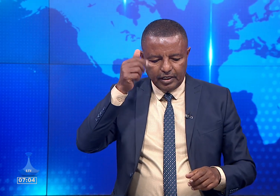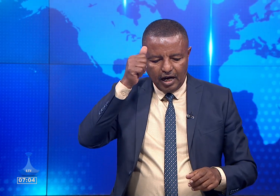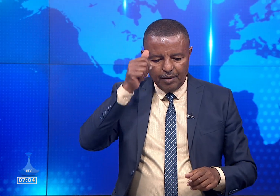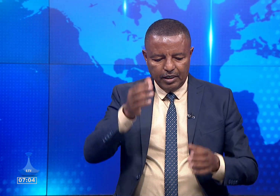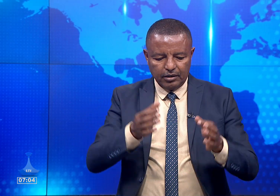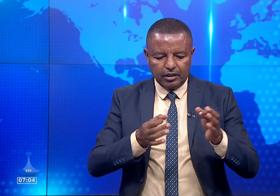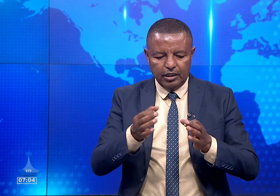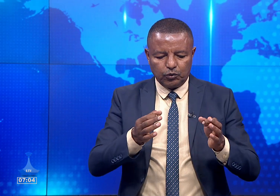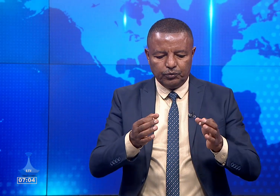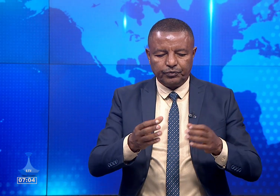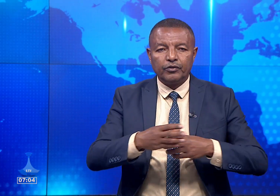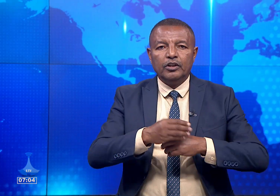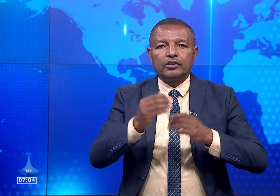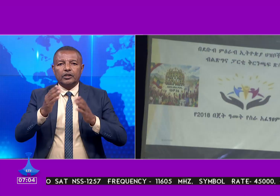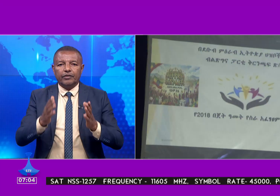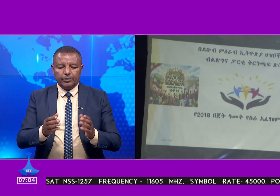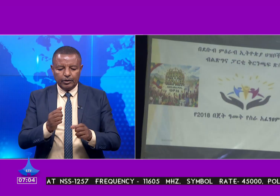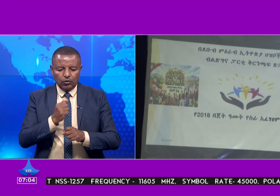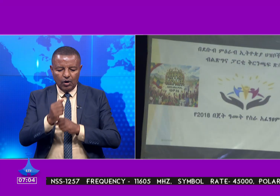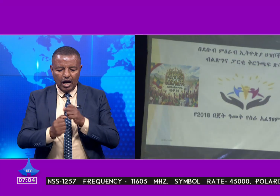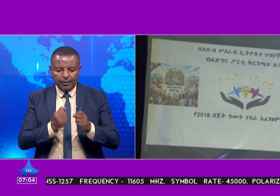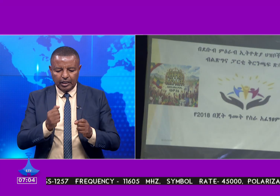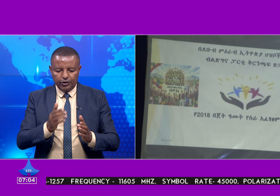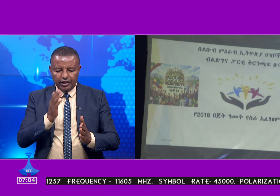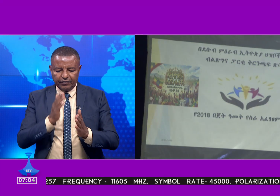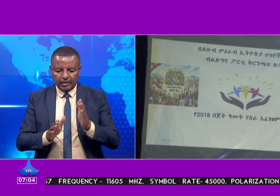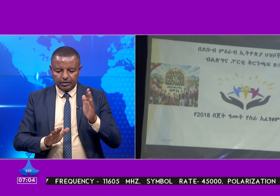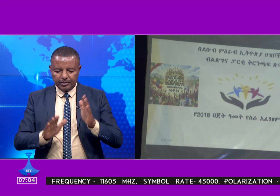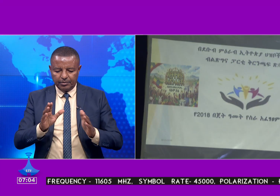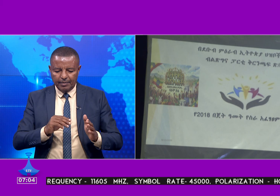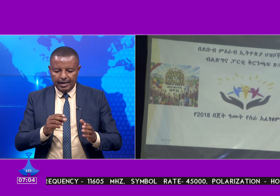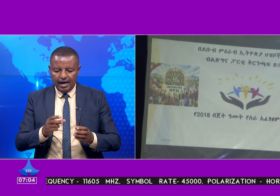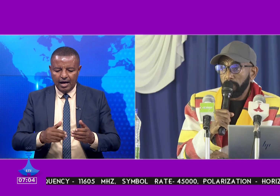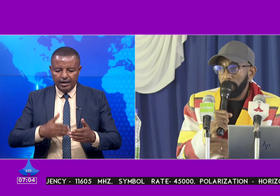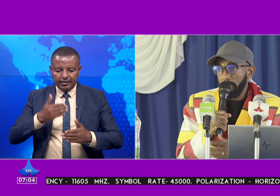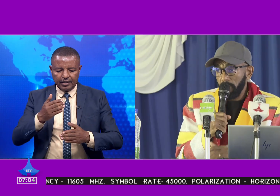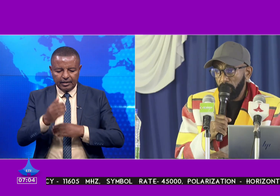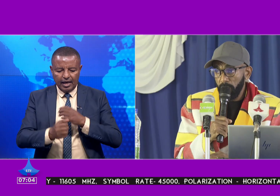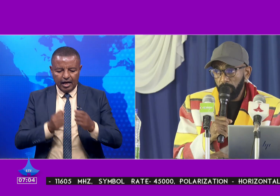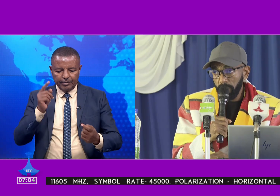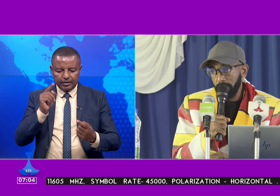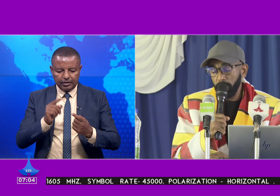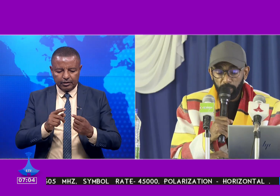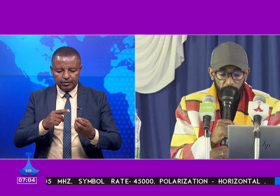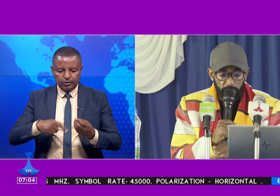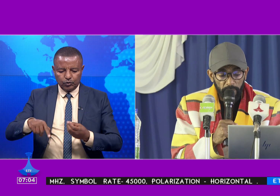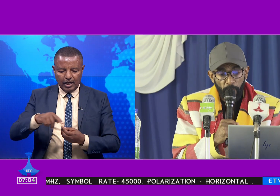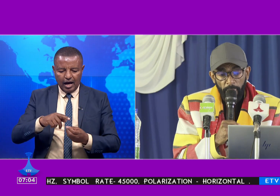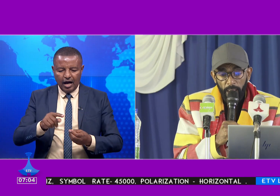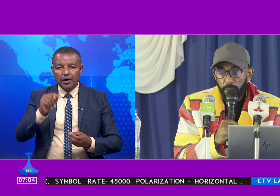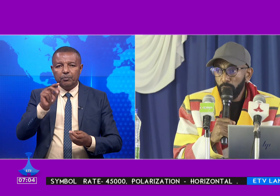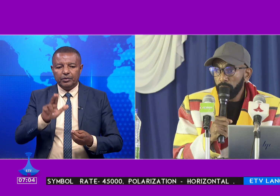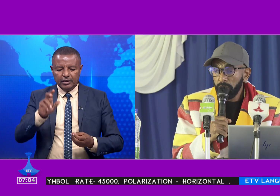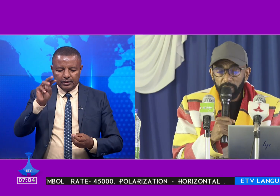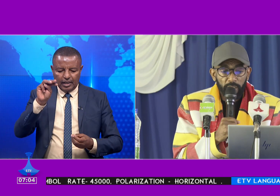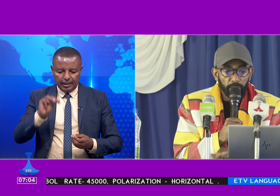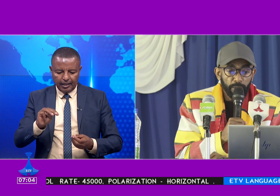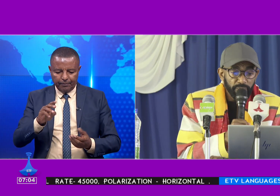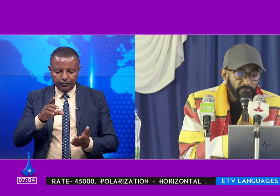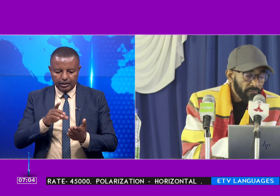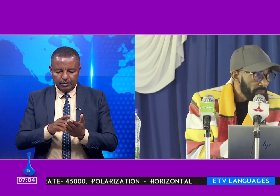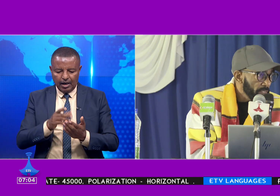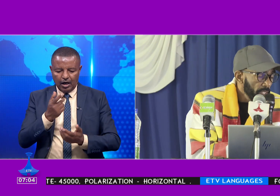ፍቅሬ አማን ገለጹ። ጽሕፈት ቤቱ ዓመታዊ የአፈጻጸም ግምገማና የቀጣይ ዓመት ዕቅድ ዙሪያ